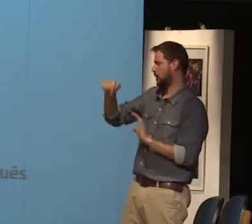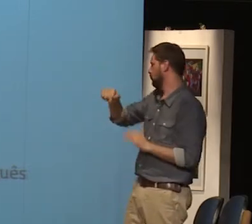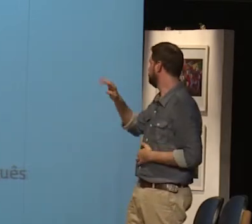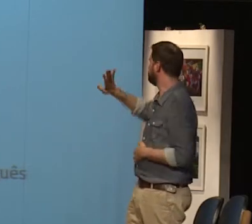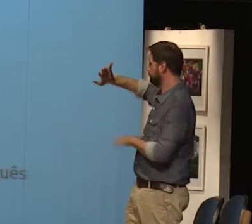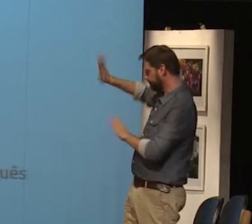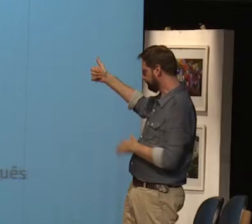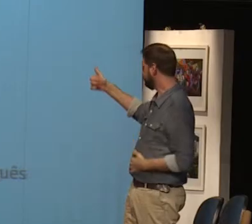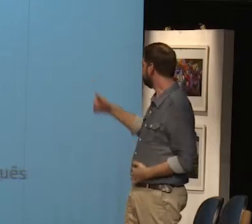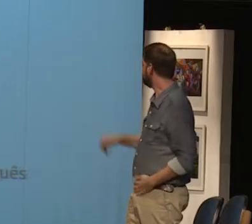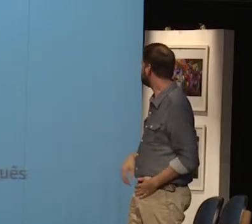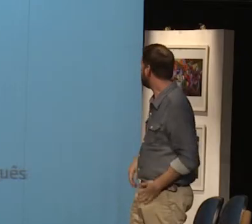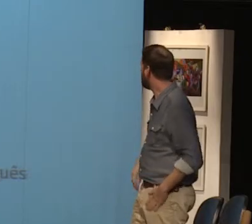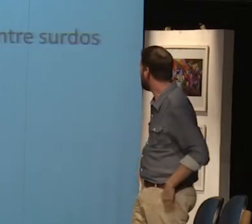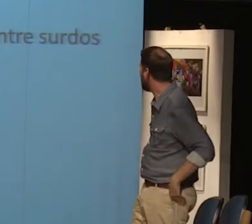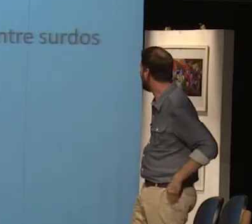profissional. Aqui o próximo.